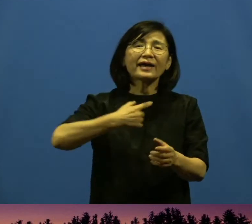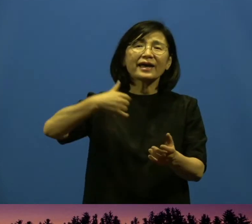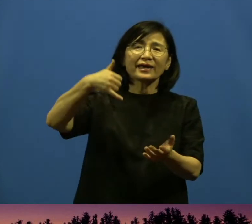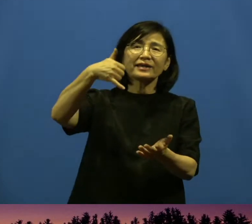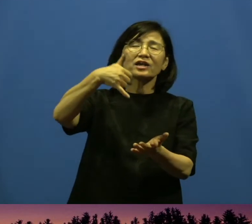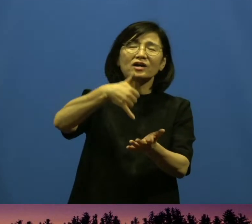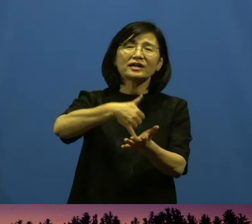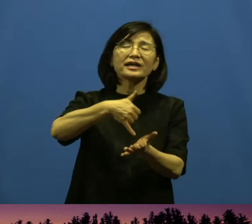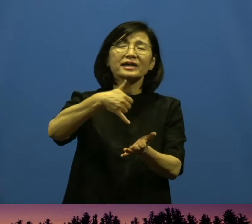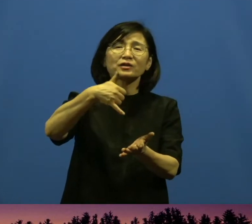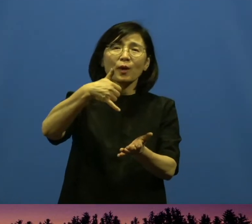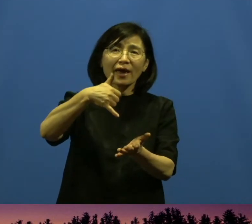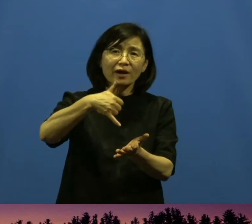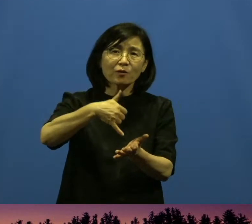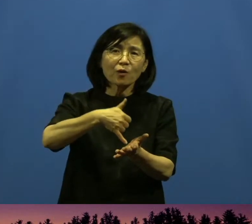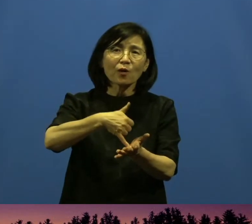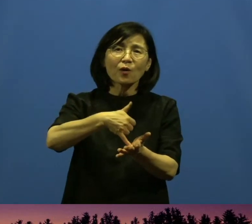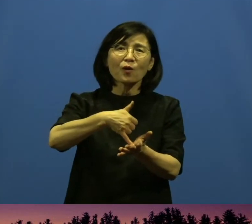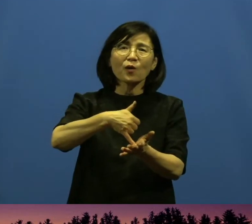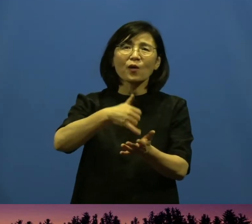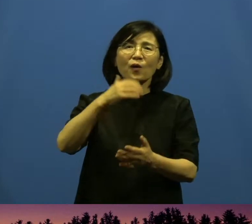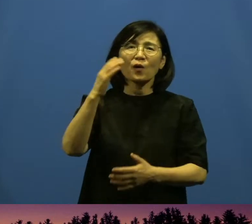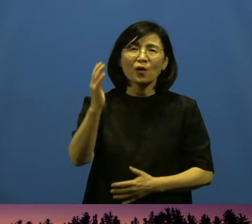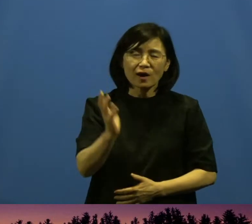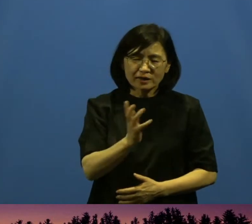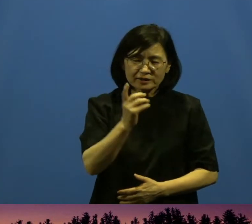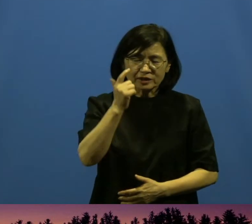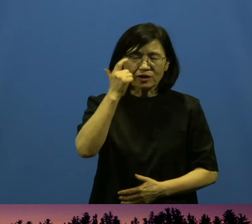나의 인격이 되고